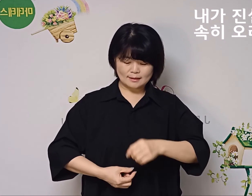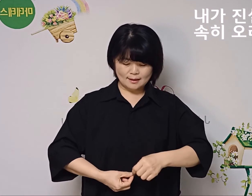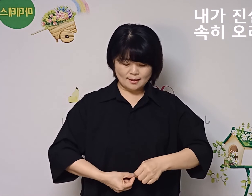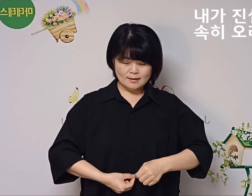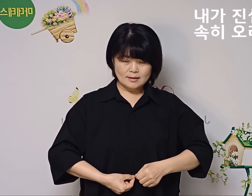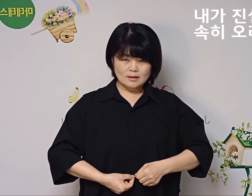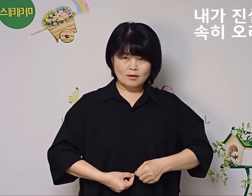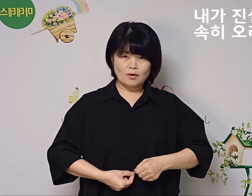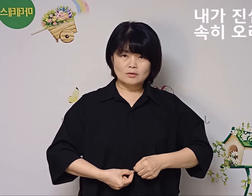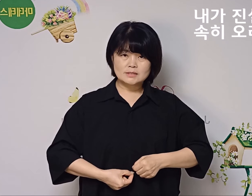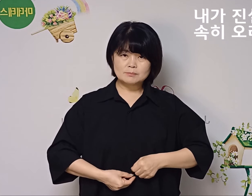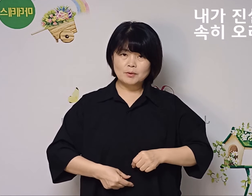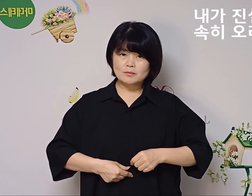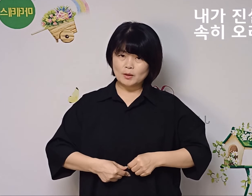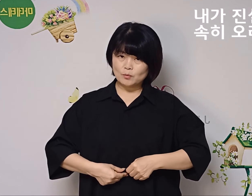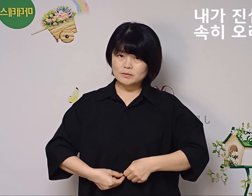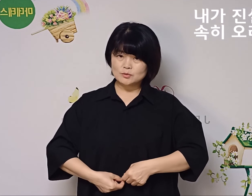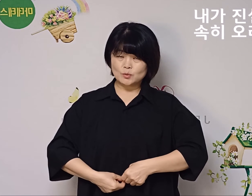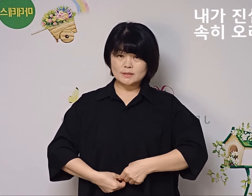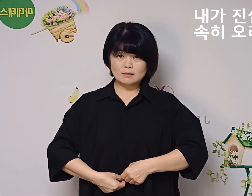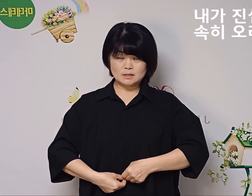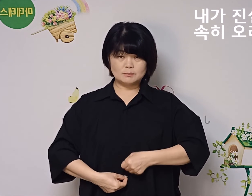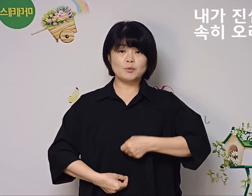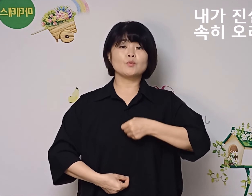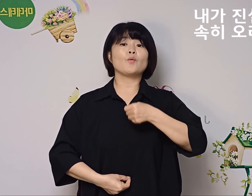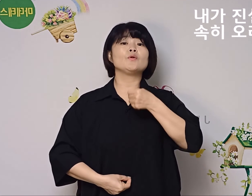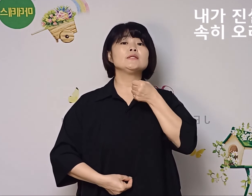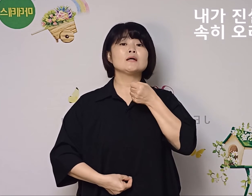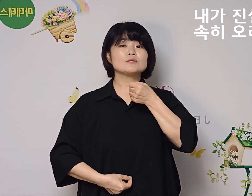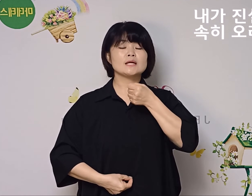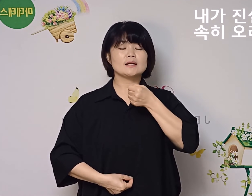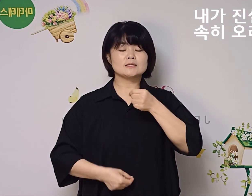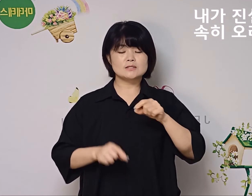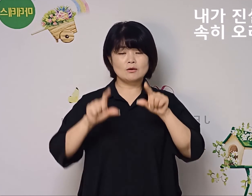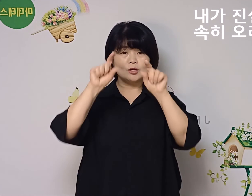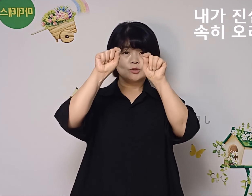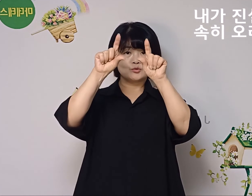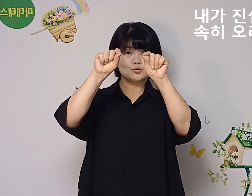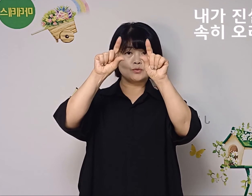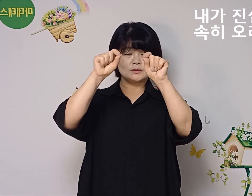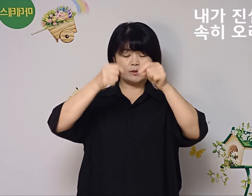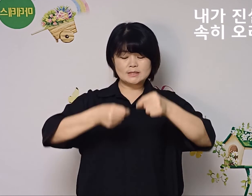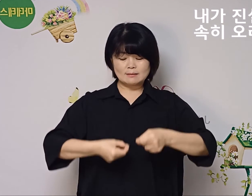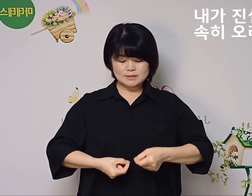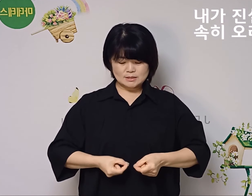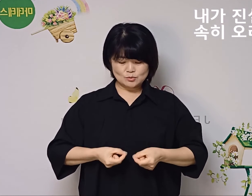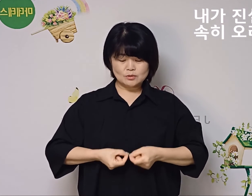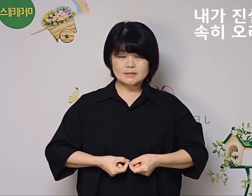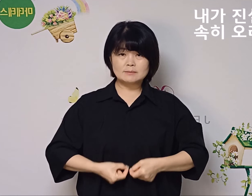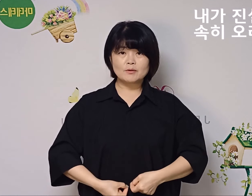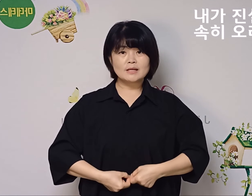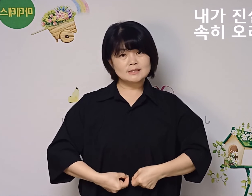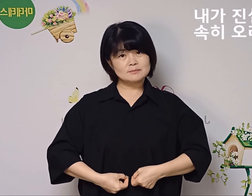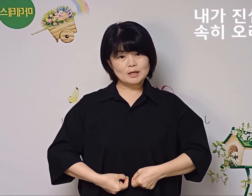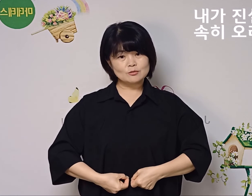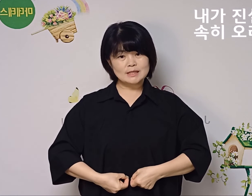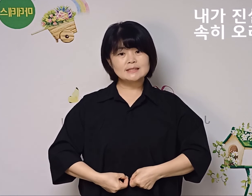참에다가 지퍼를 배꼽 있는 쪽에서 지퍼를 올린다고 생각하셔서 두 손을 이렇게 잡으신 손을 지퍼를 내가 지금